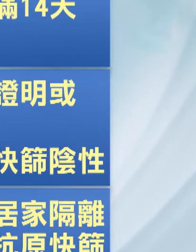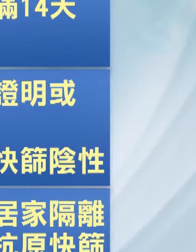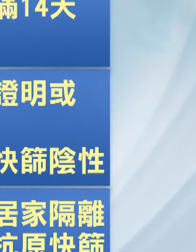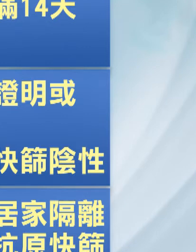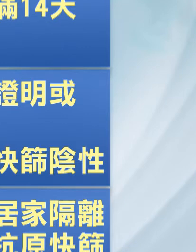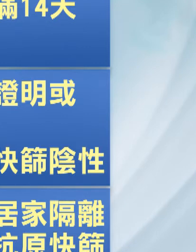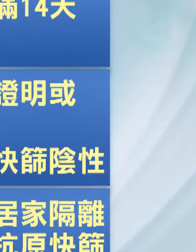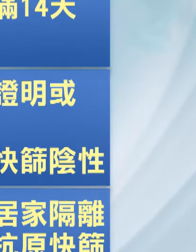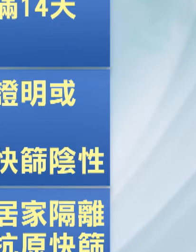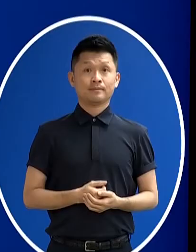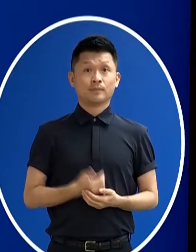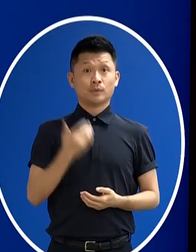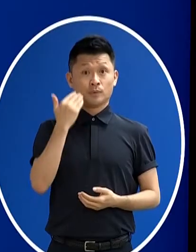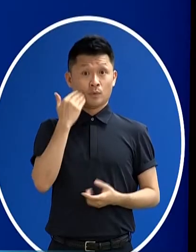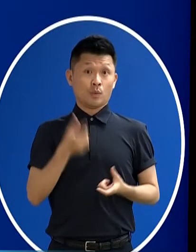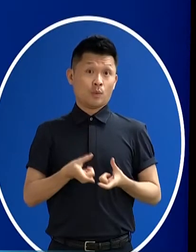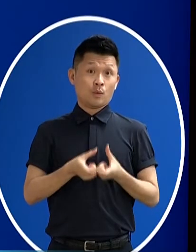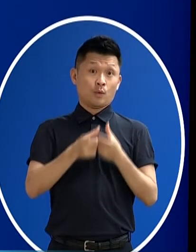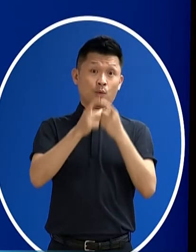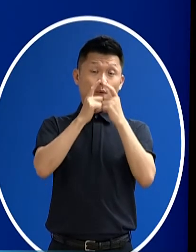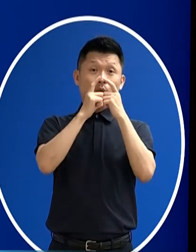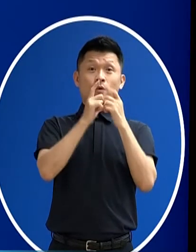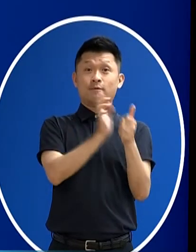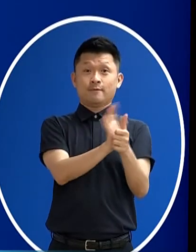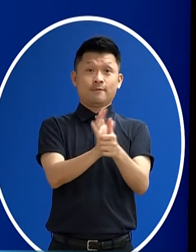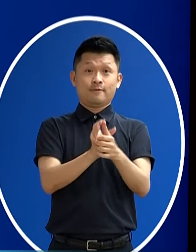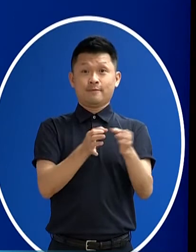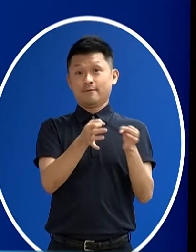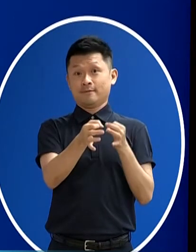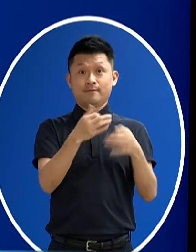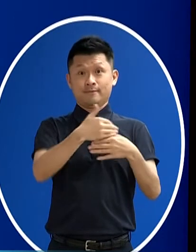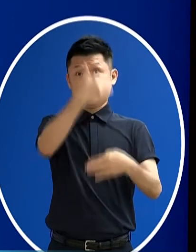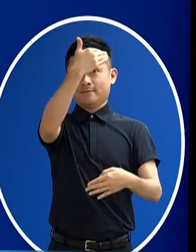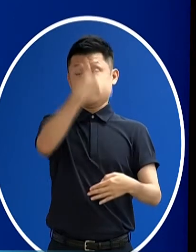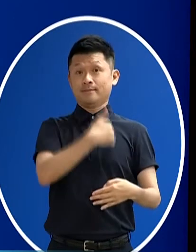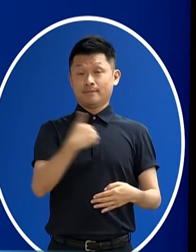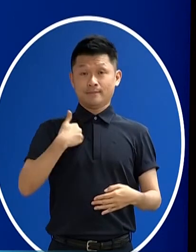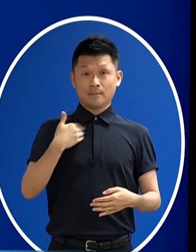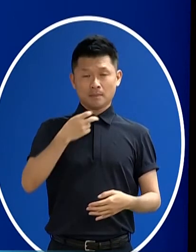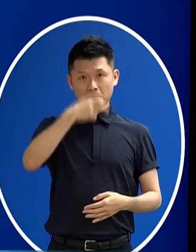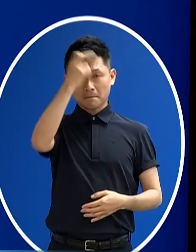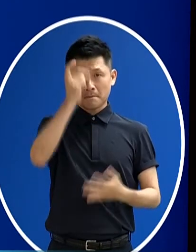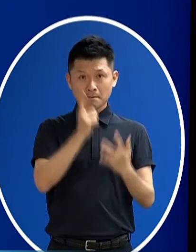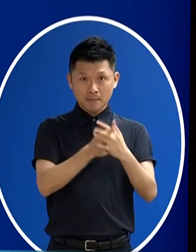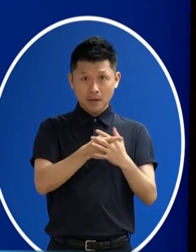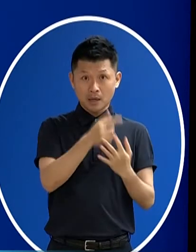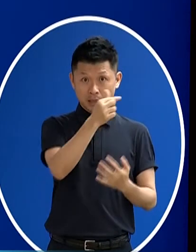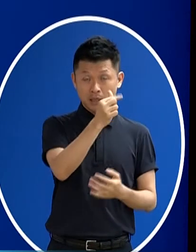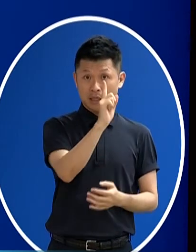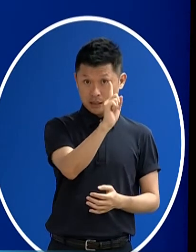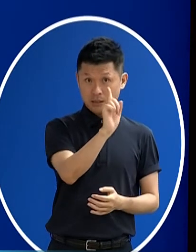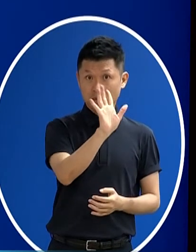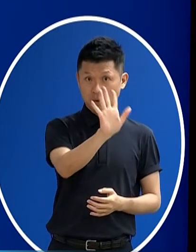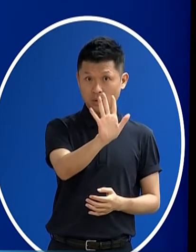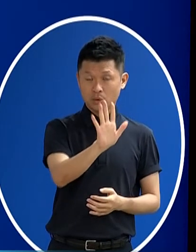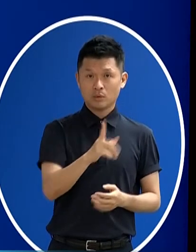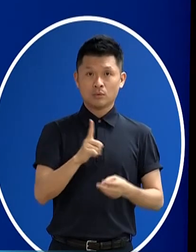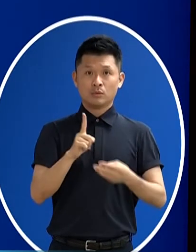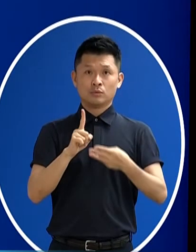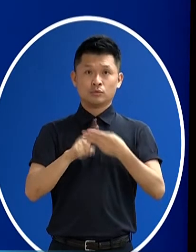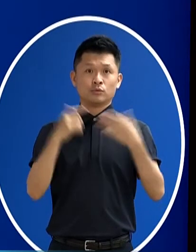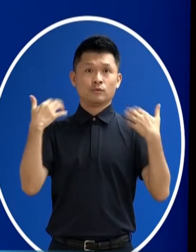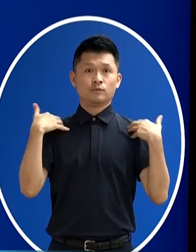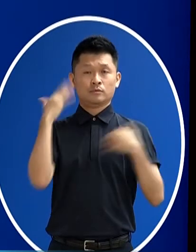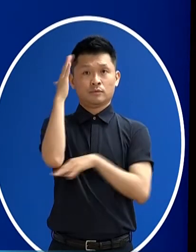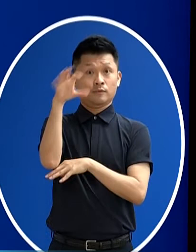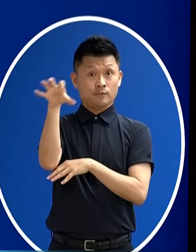供或是使用服务。 有任何一位人员确诊的时候，机构必须要主动通知主管机关进